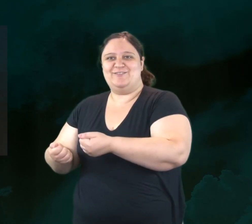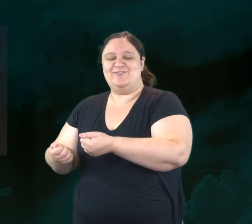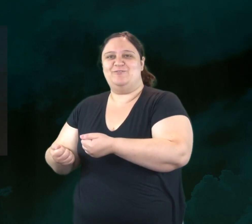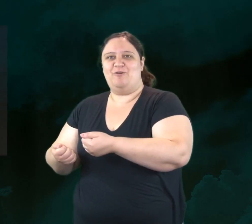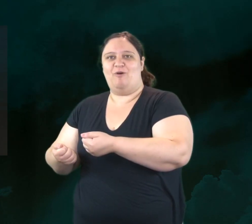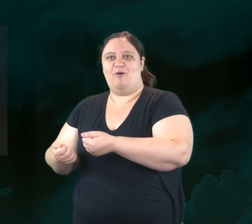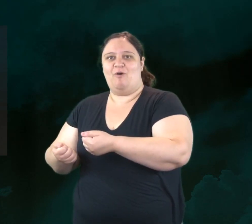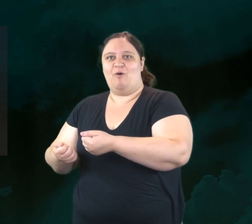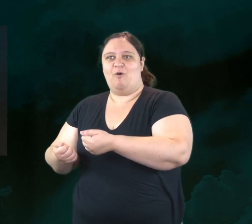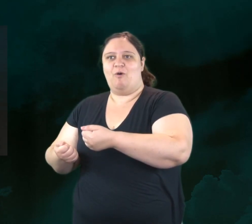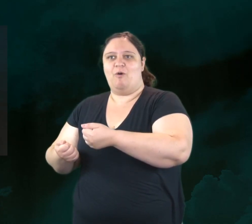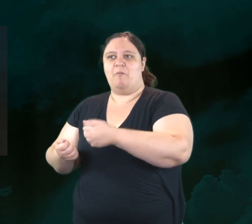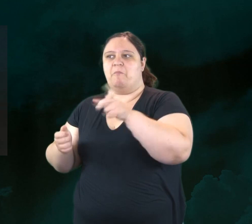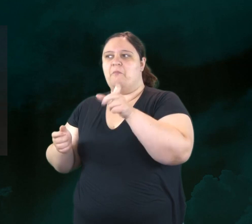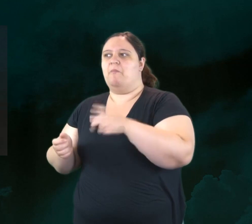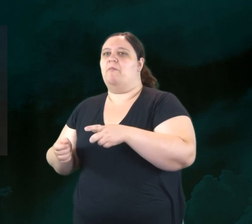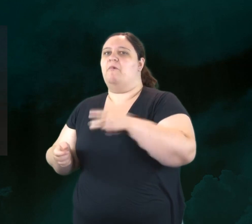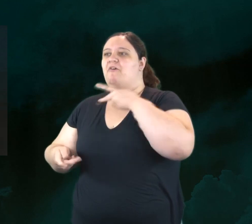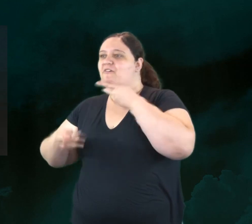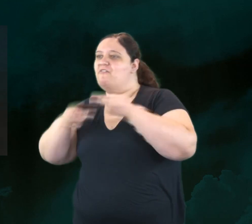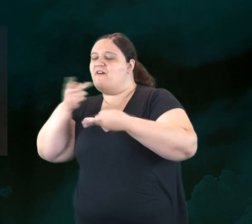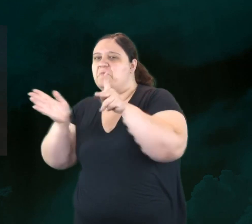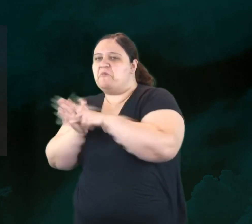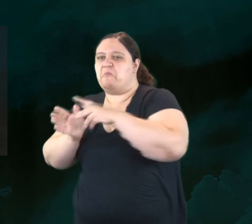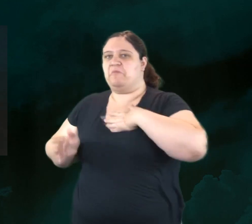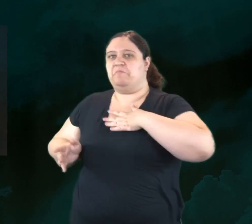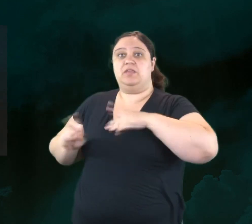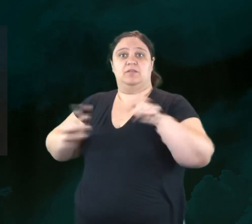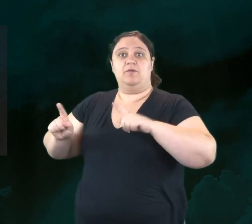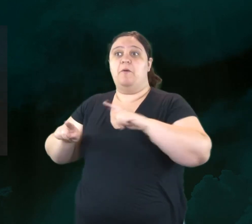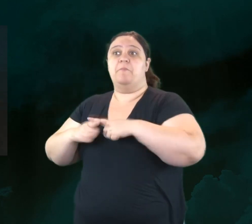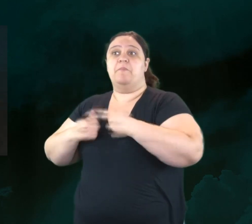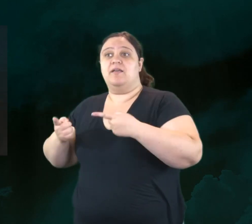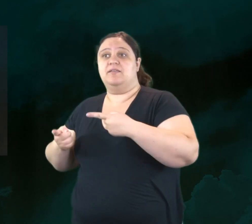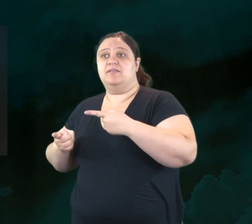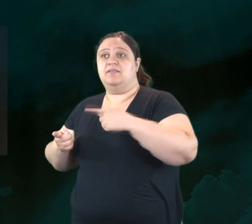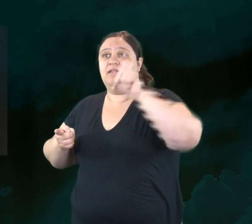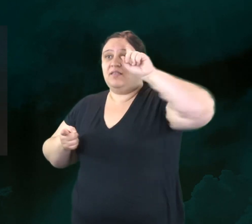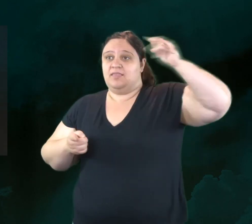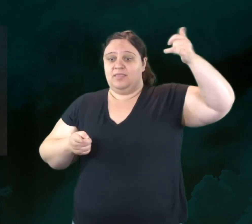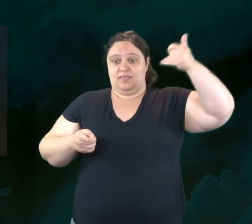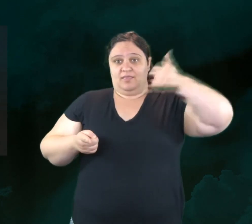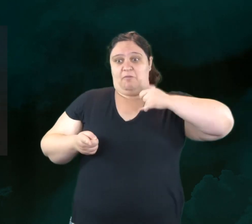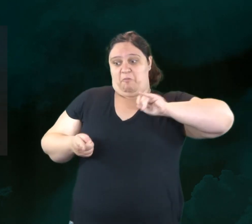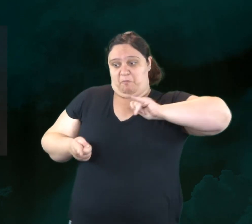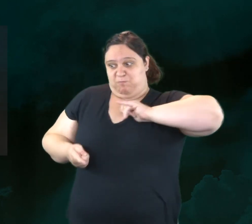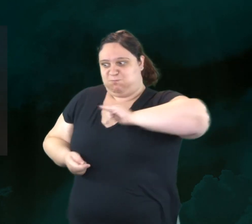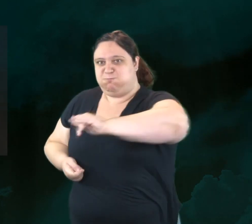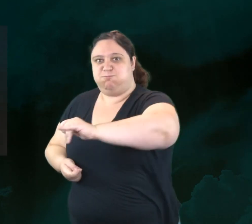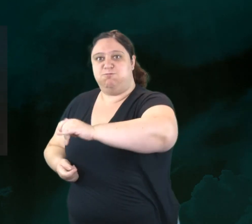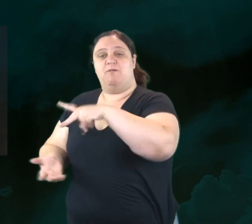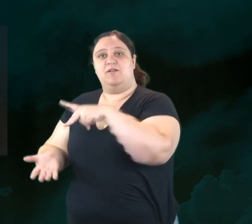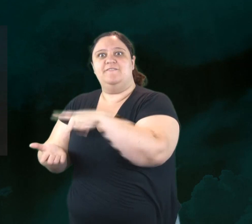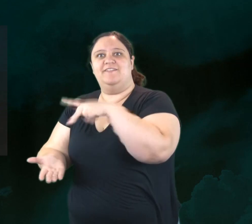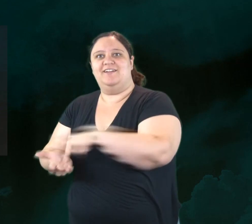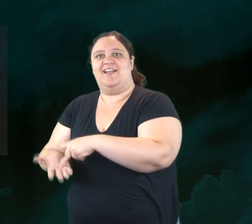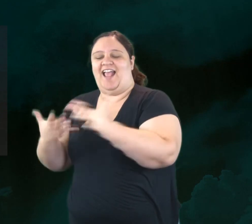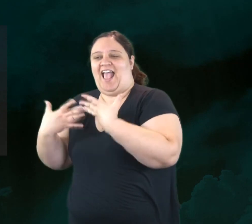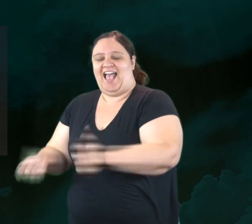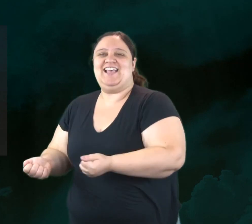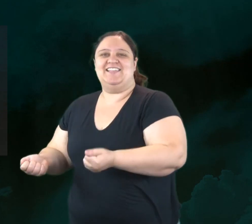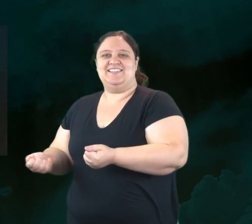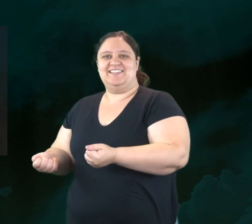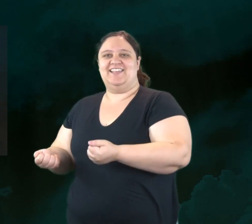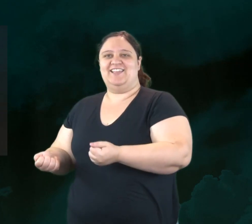de homens, e sim como em verdade é a palavra de Deus, a qual